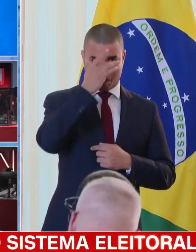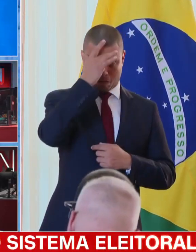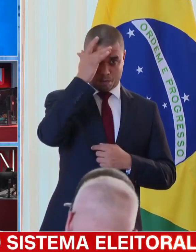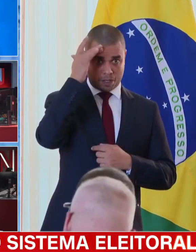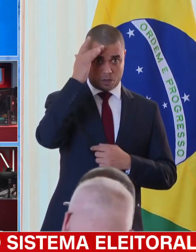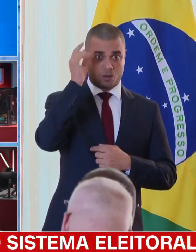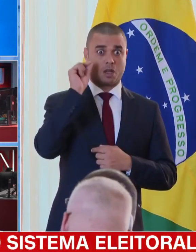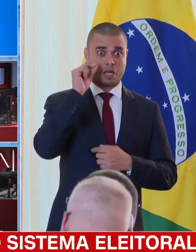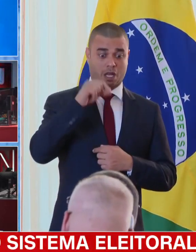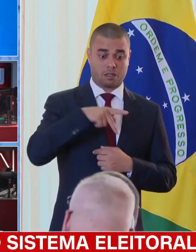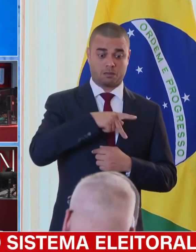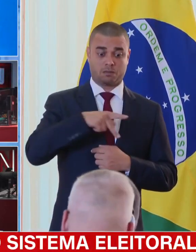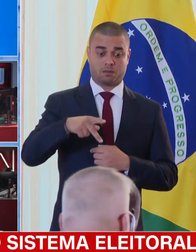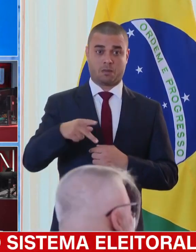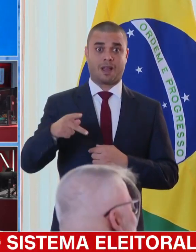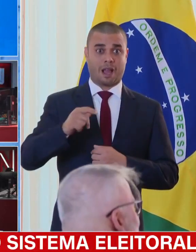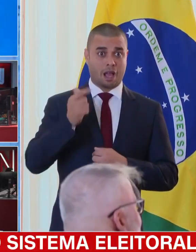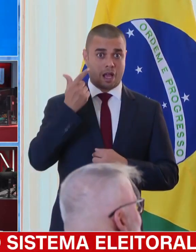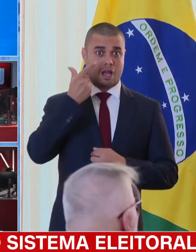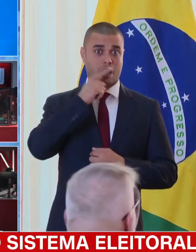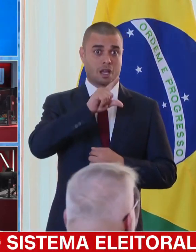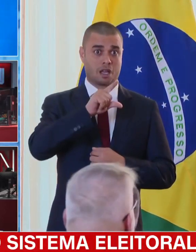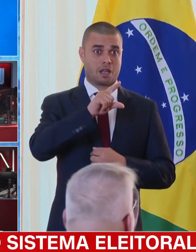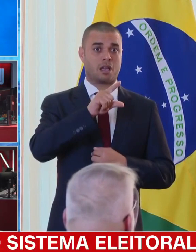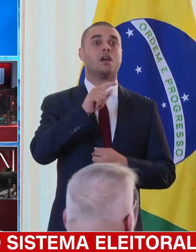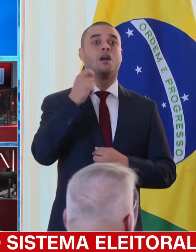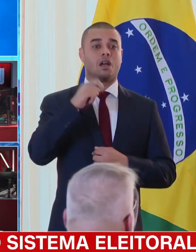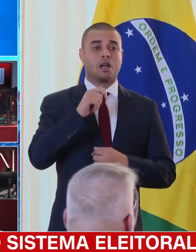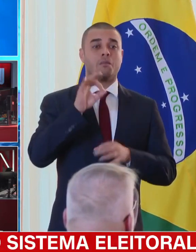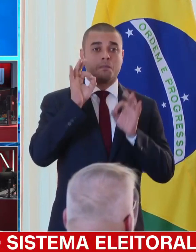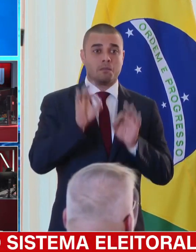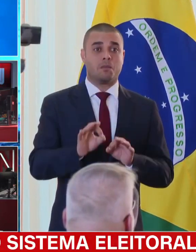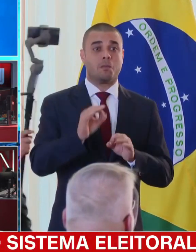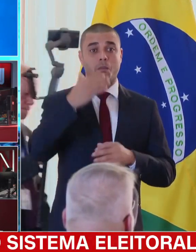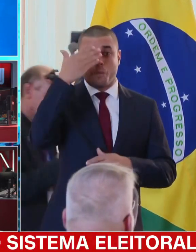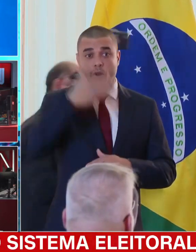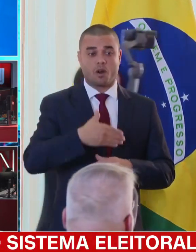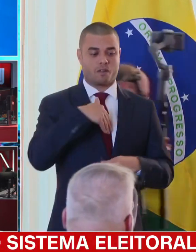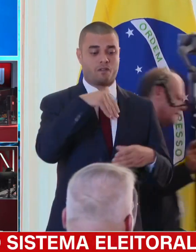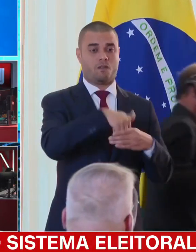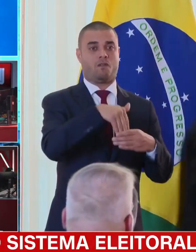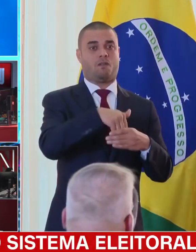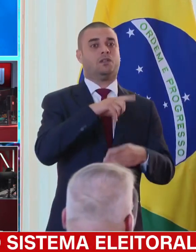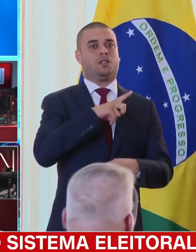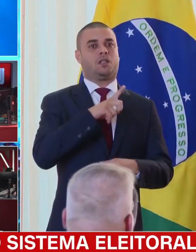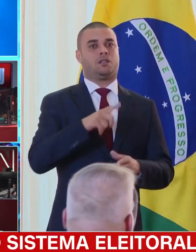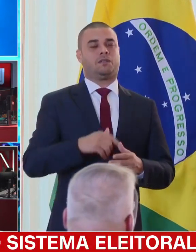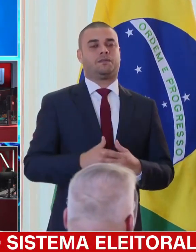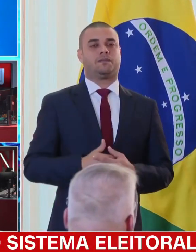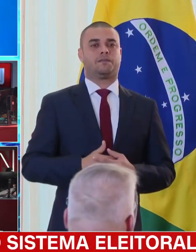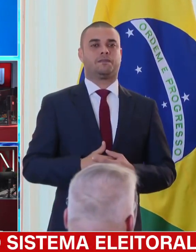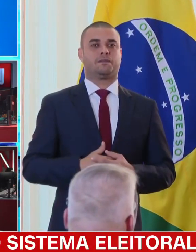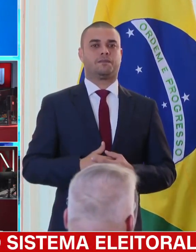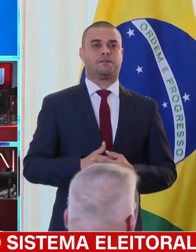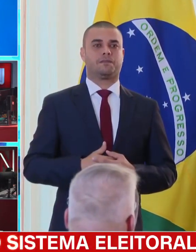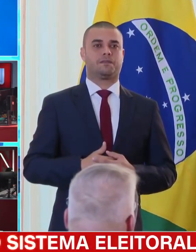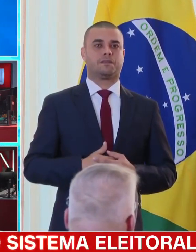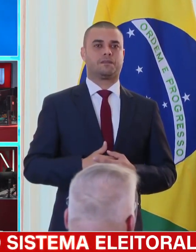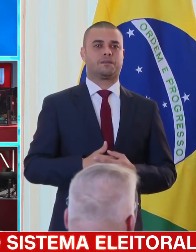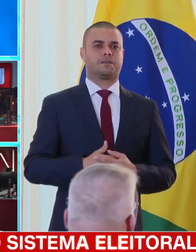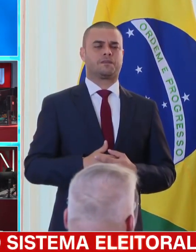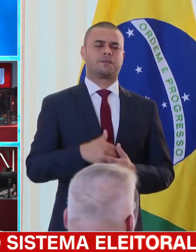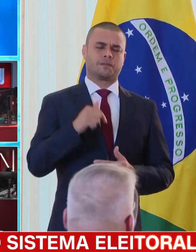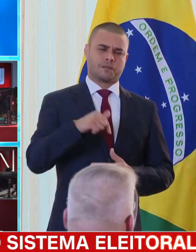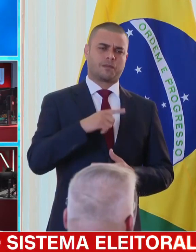do pronunciamento do presidente Jair bolsonaro não foram mencionados nem contraditados aí eles estão fazendo